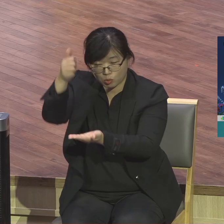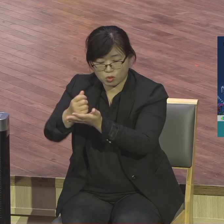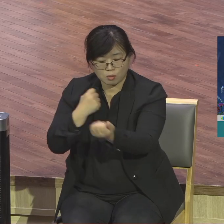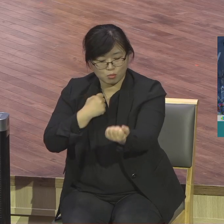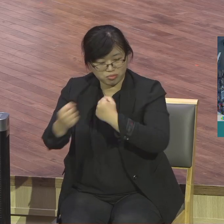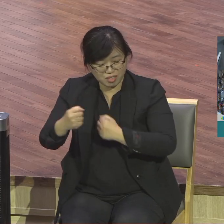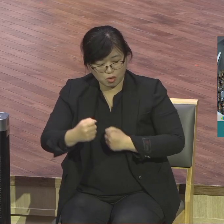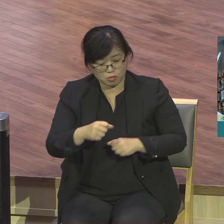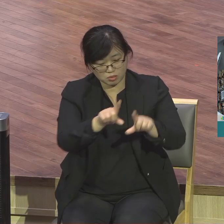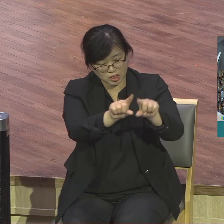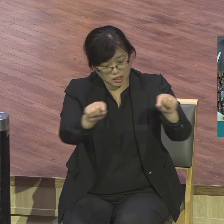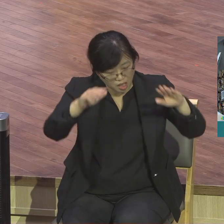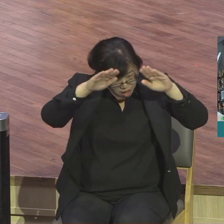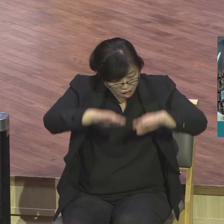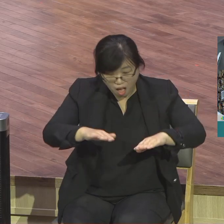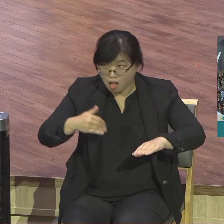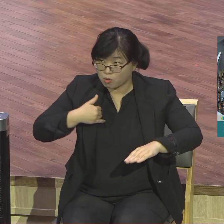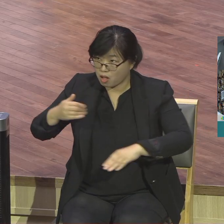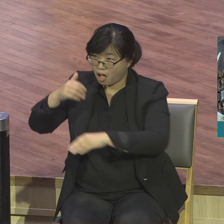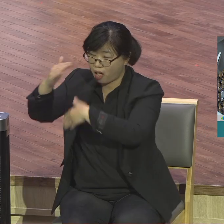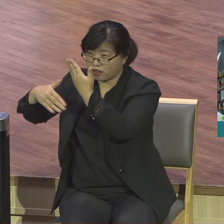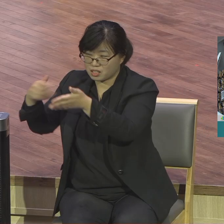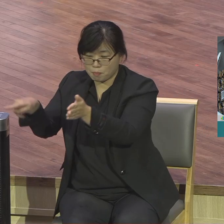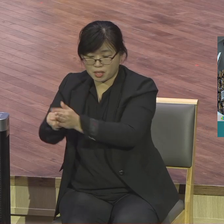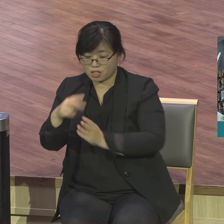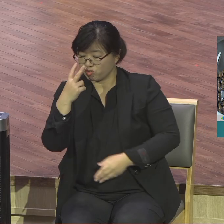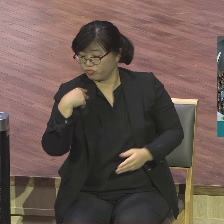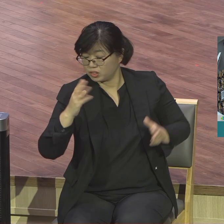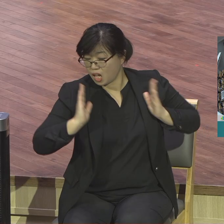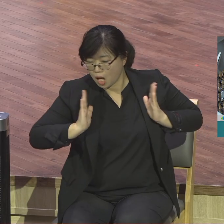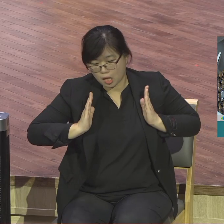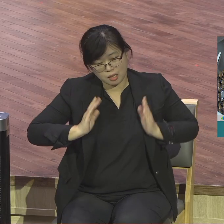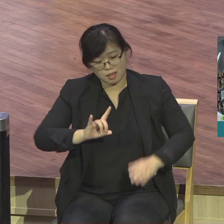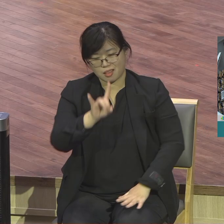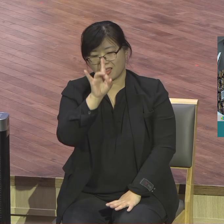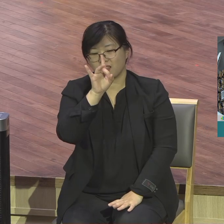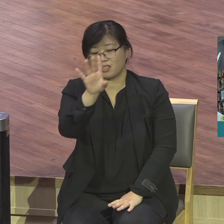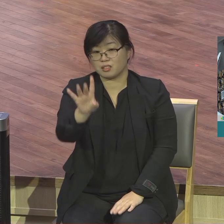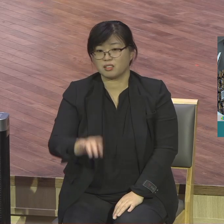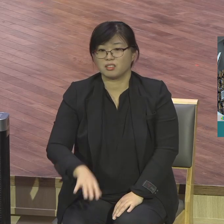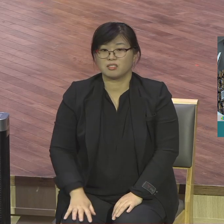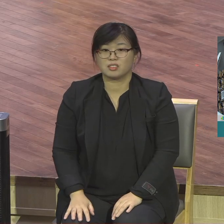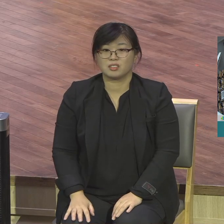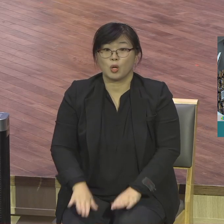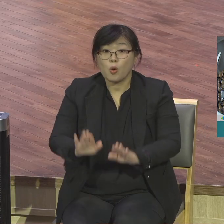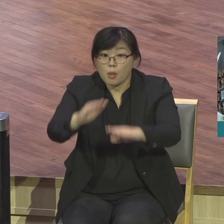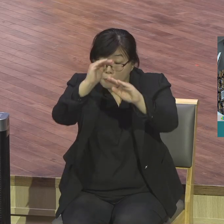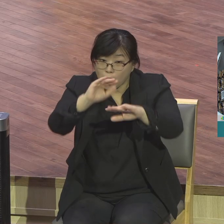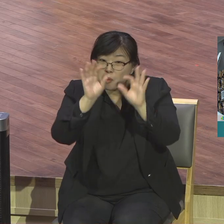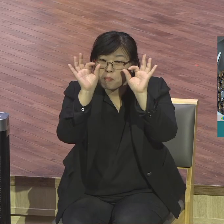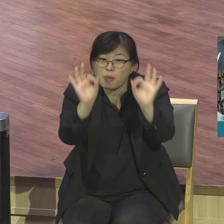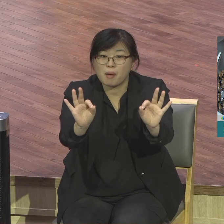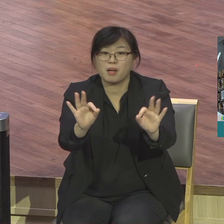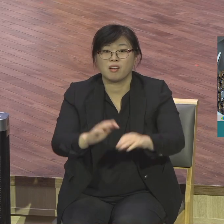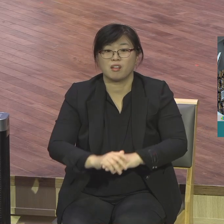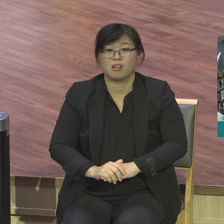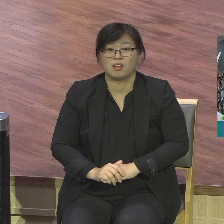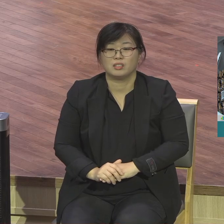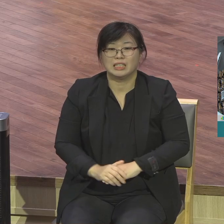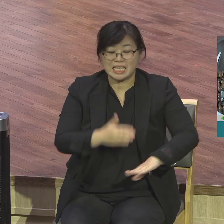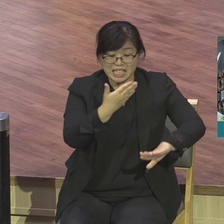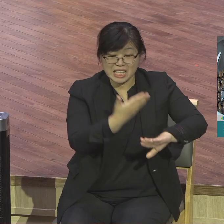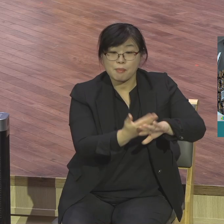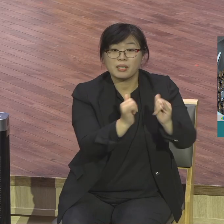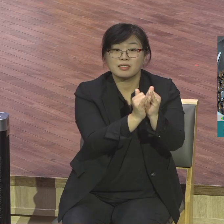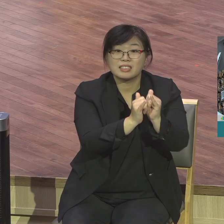물은 이방인이 제사하는 것은 불신자가 제사하는 것은 귀신 앞에 하는 것이오 조상 앞에 하는 것이 아니에요 귀신 앞에